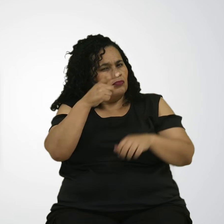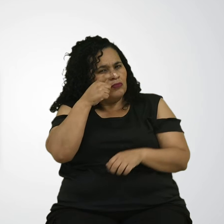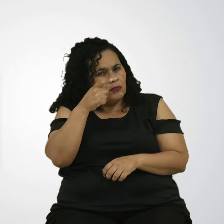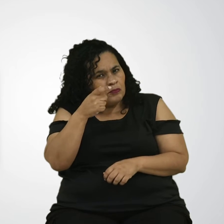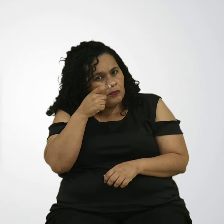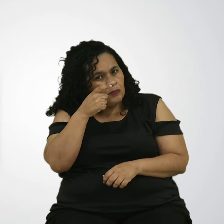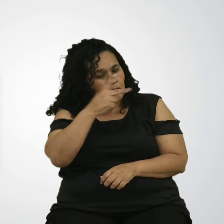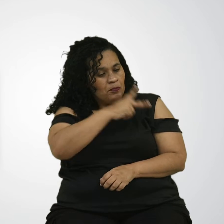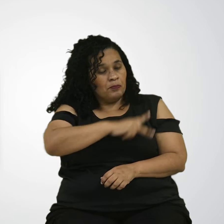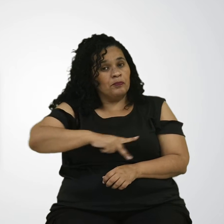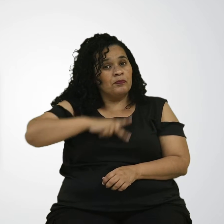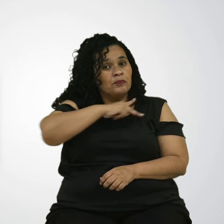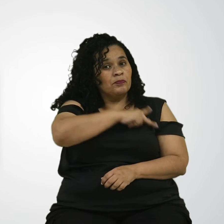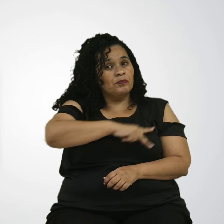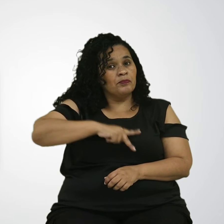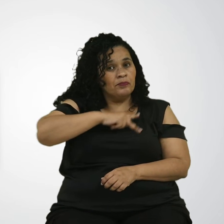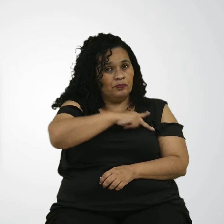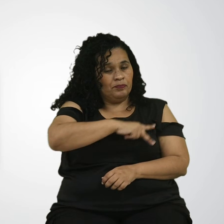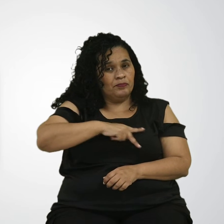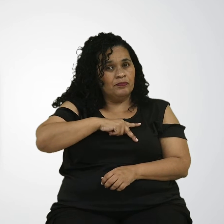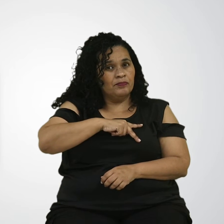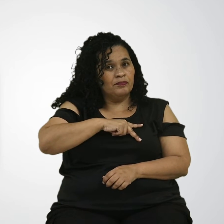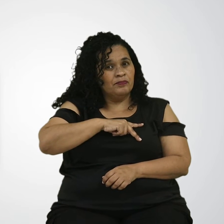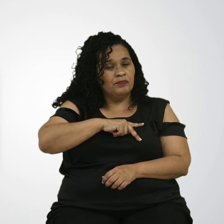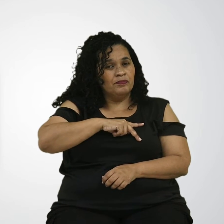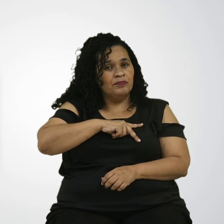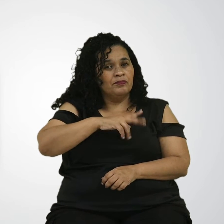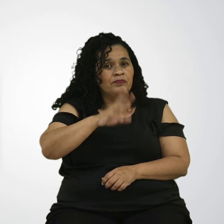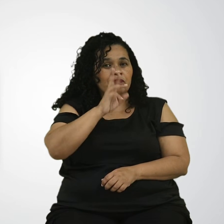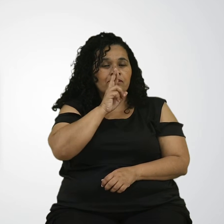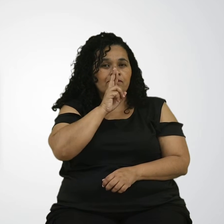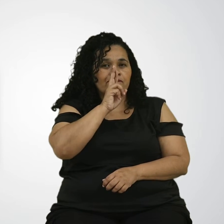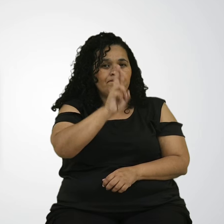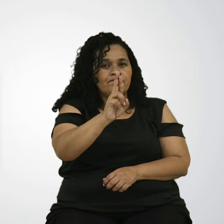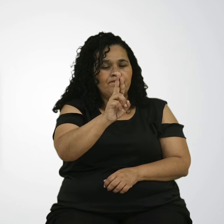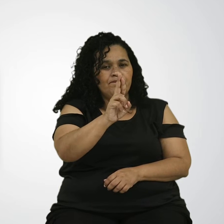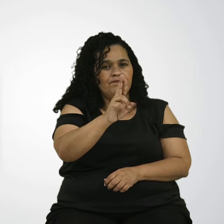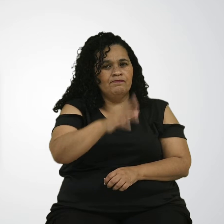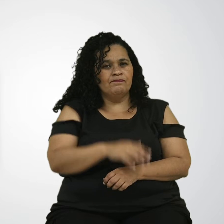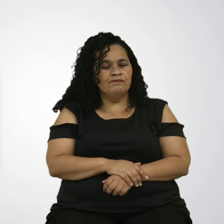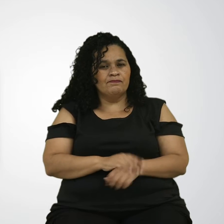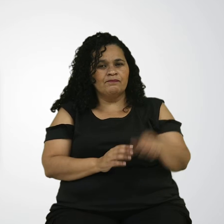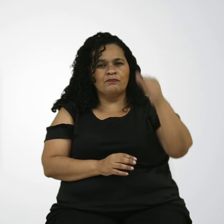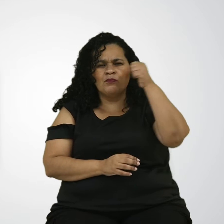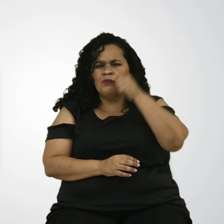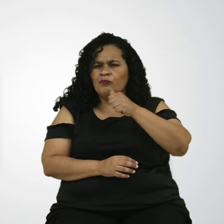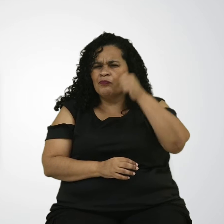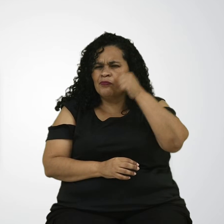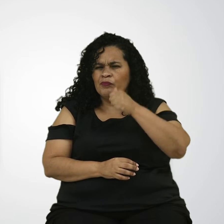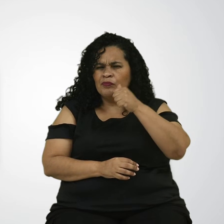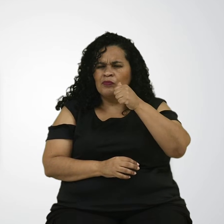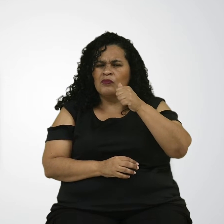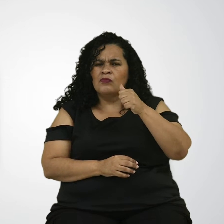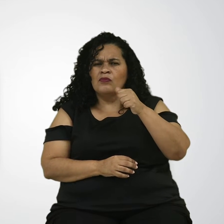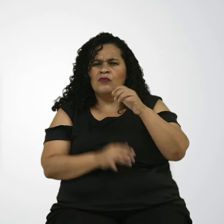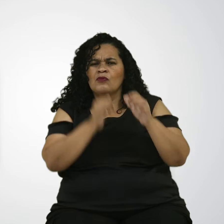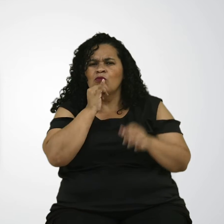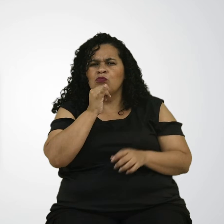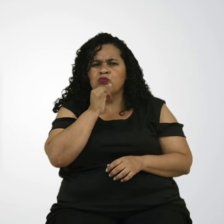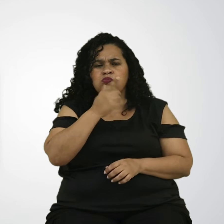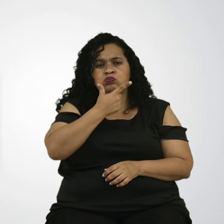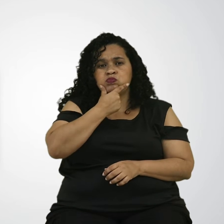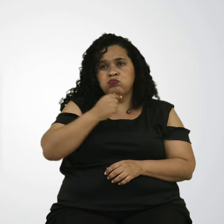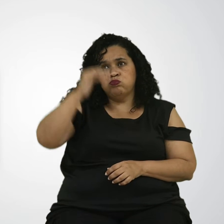está dizendo... Então, primeiro, respondendo a pergunta, né? A mulher é inferior ao homem? De jeito nenhum. Não é, né?